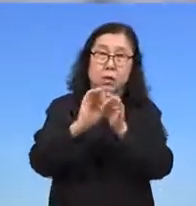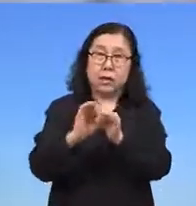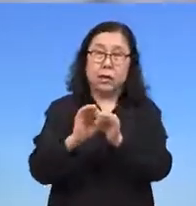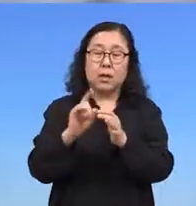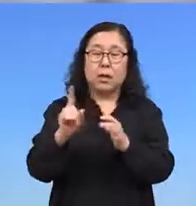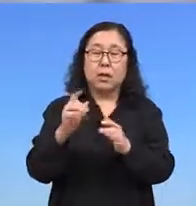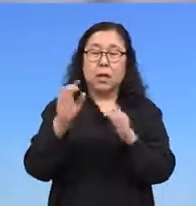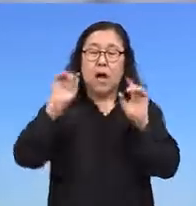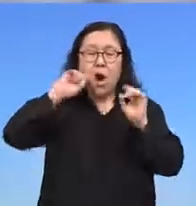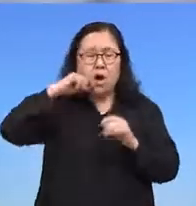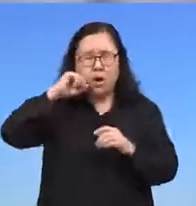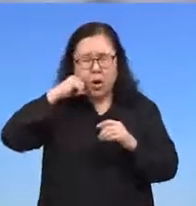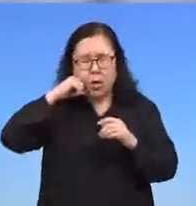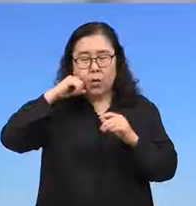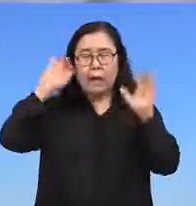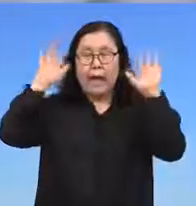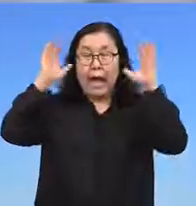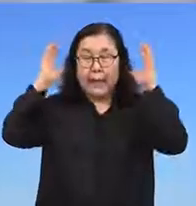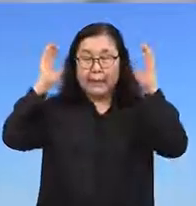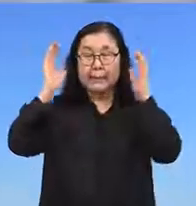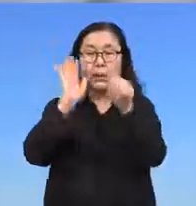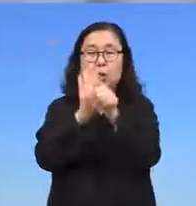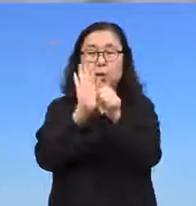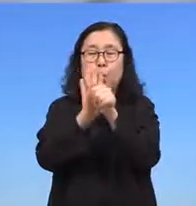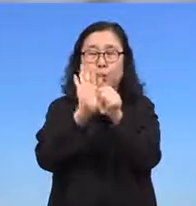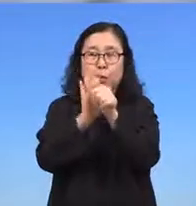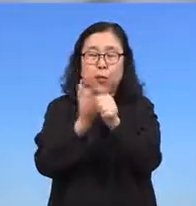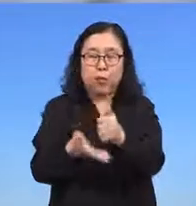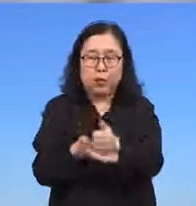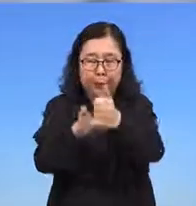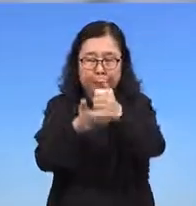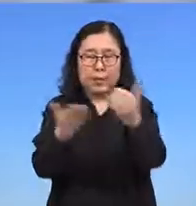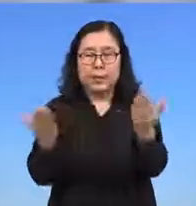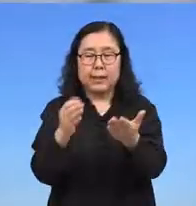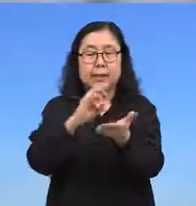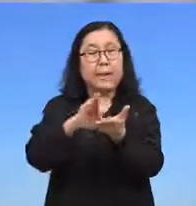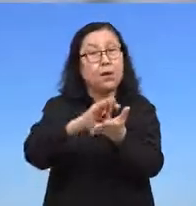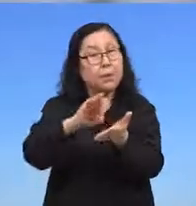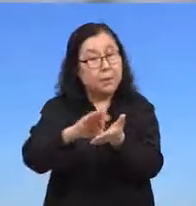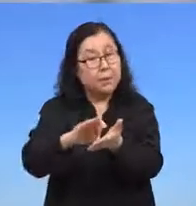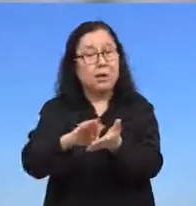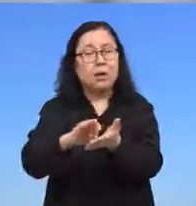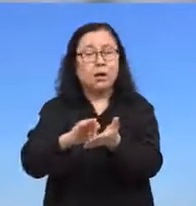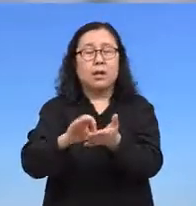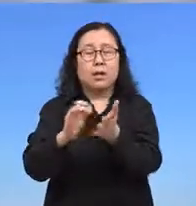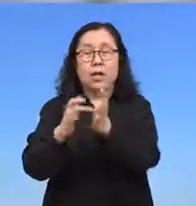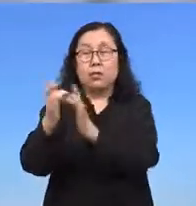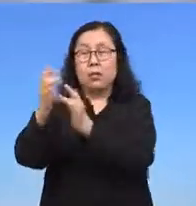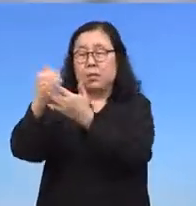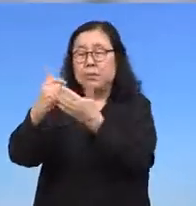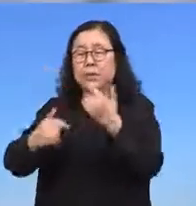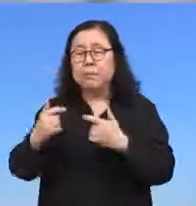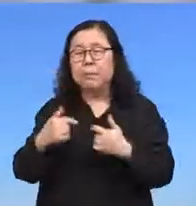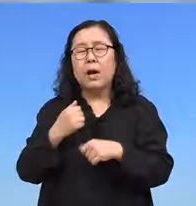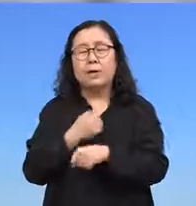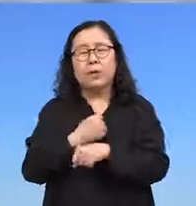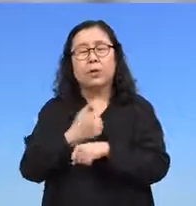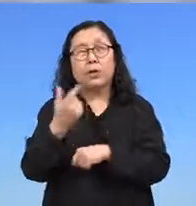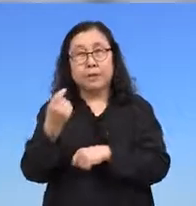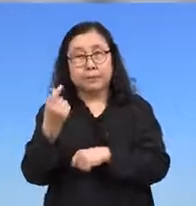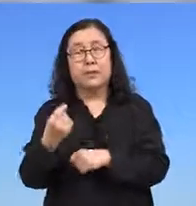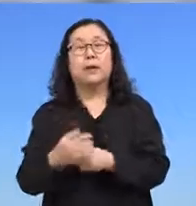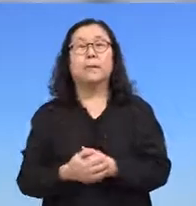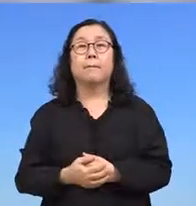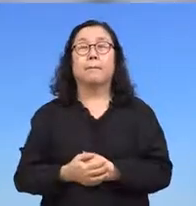이런 취약계층의 아이들을 돕는 일에, 섬기는 일에 쓰여진다면 예수님이 기뻐하지 않으실까요?